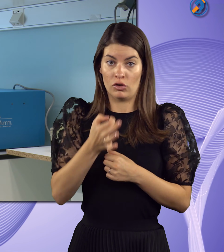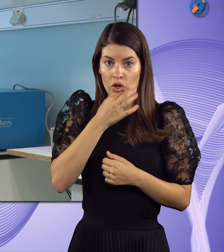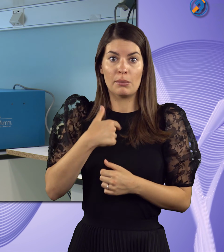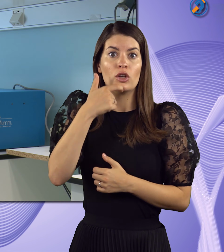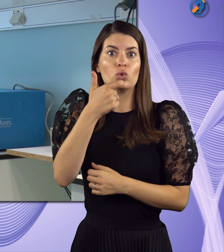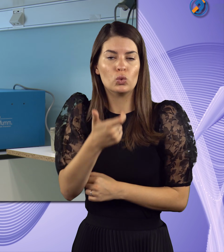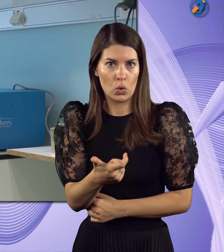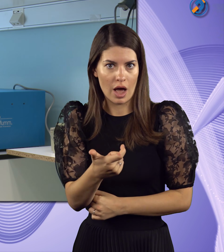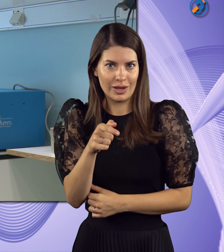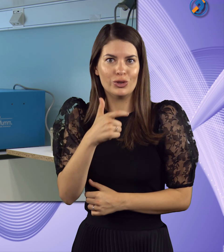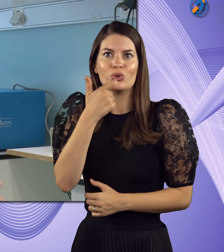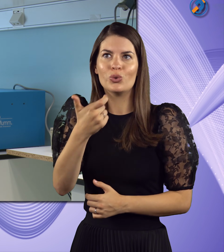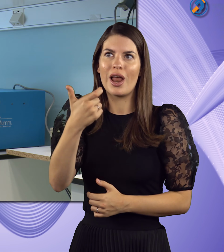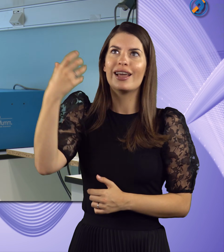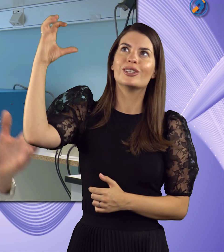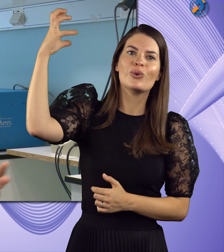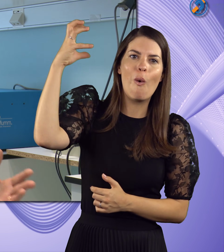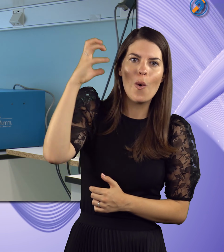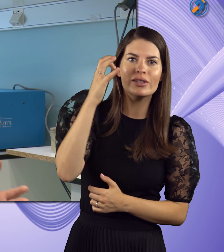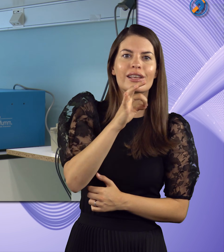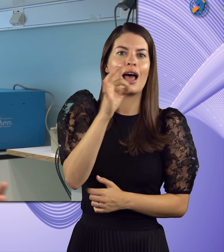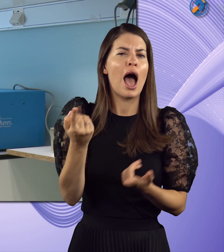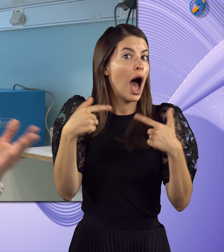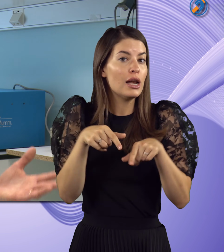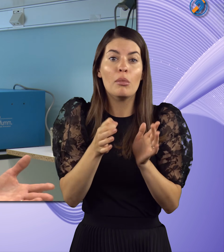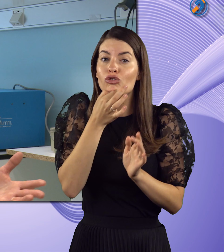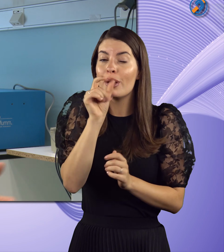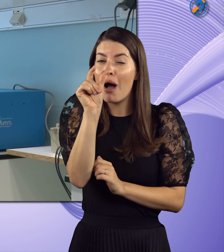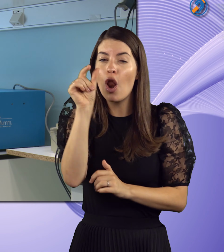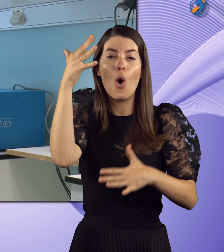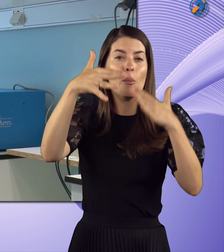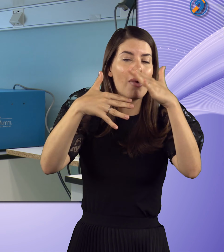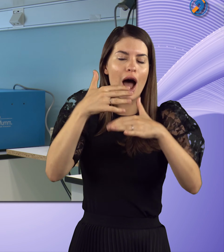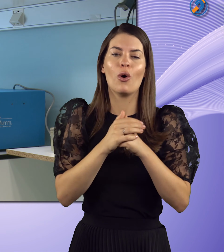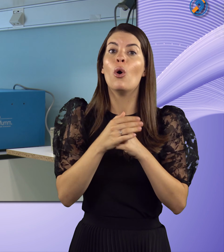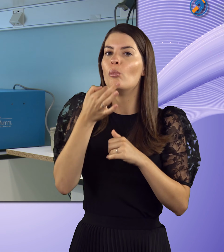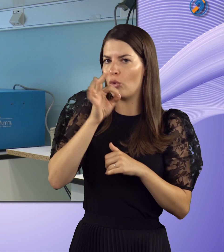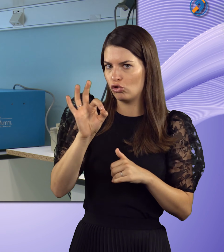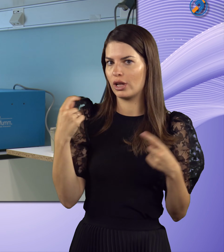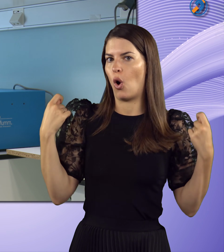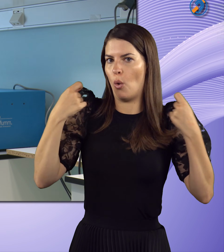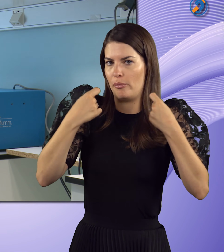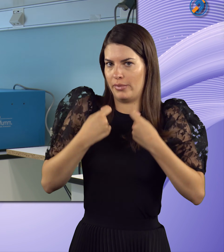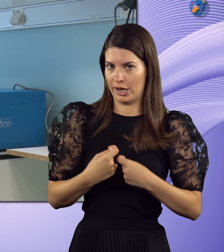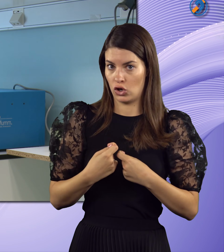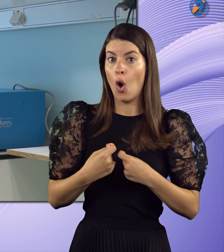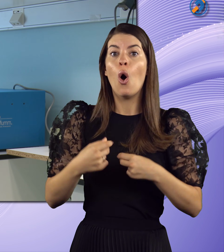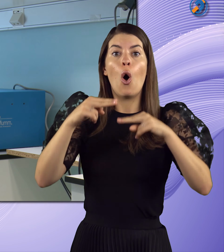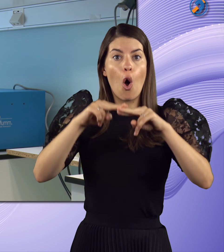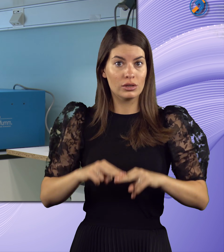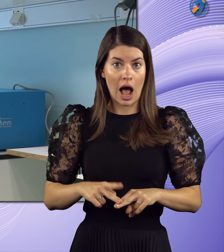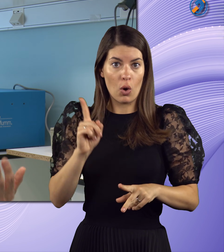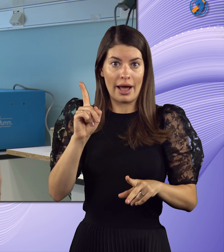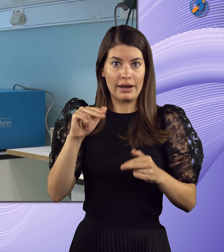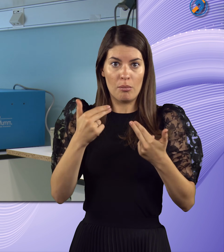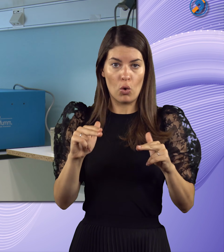smo zunaj in je zunaj svetu sončen dan ali pa tudi če je malo oblakov, je najbolje, da se oblečemo. Za